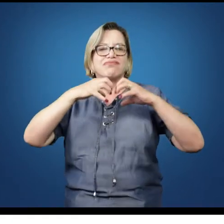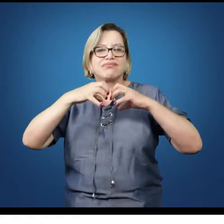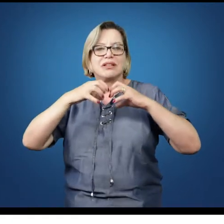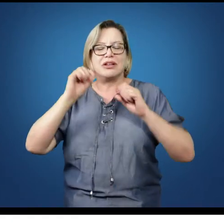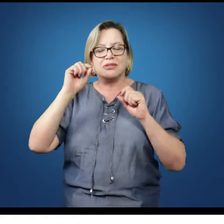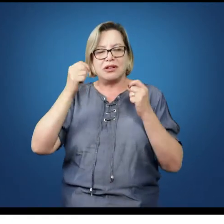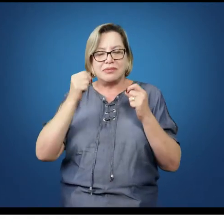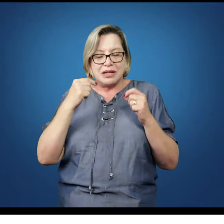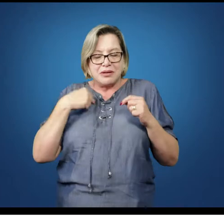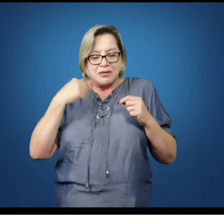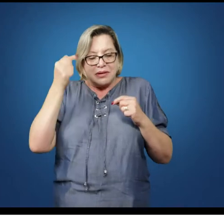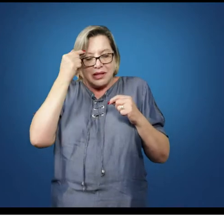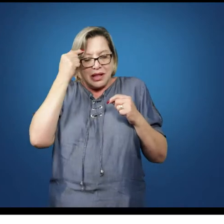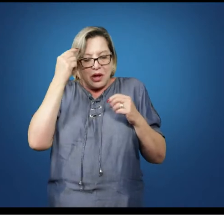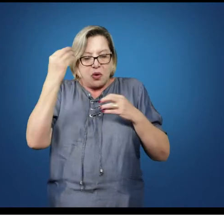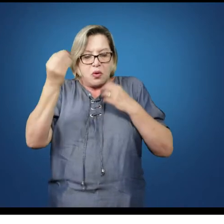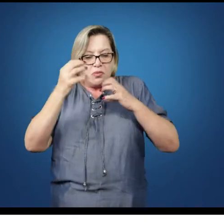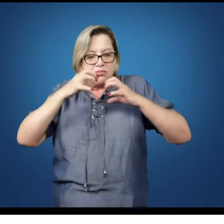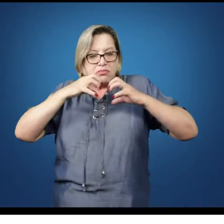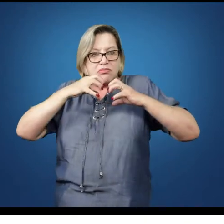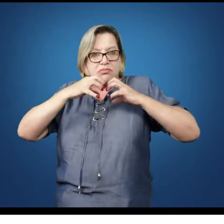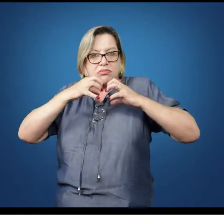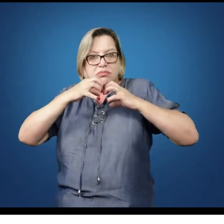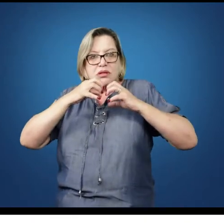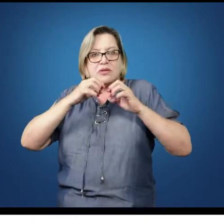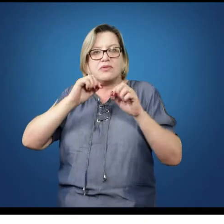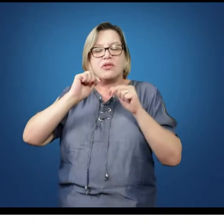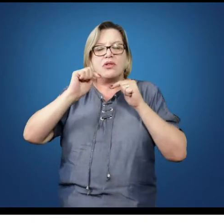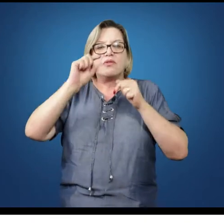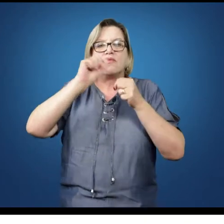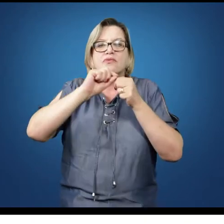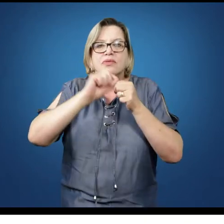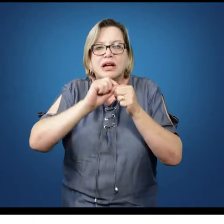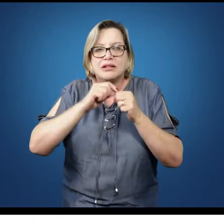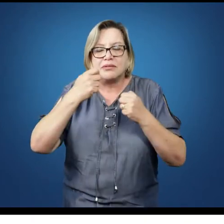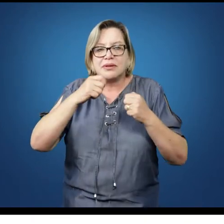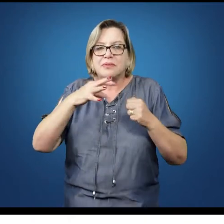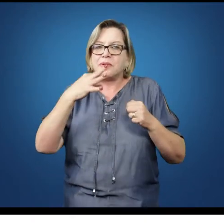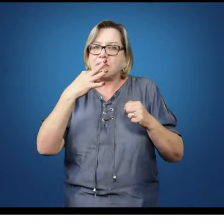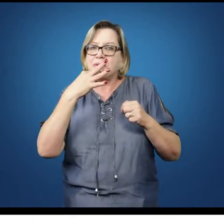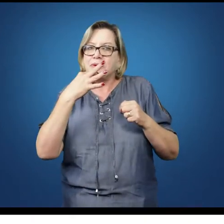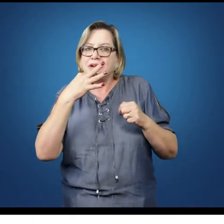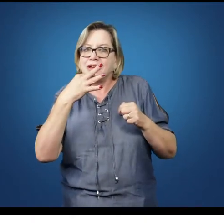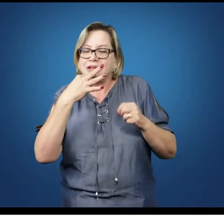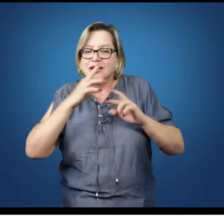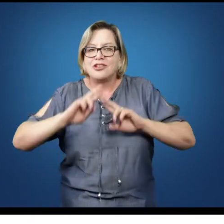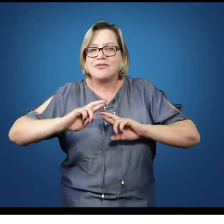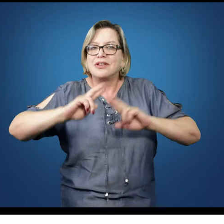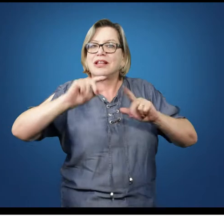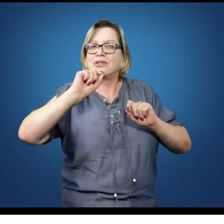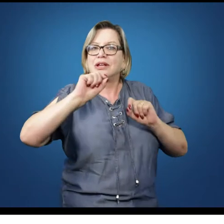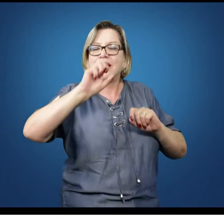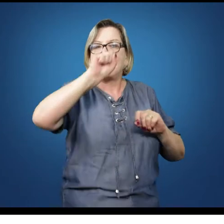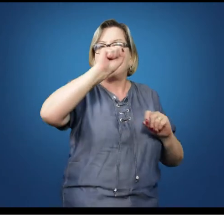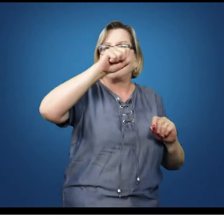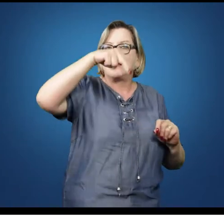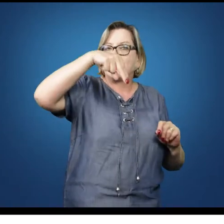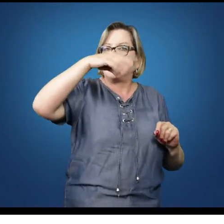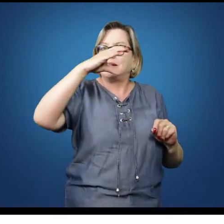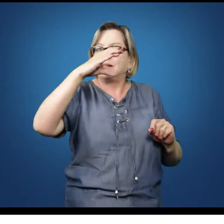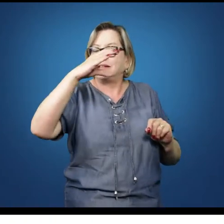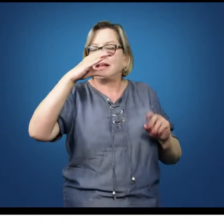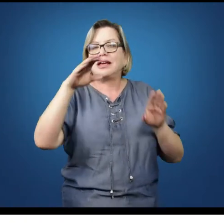estrutura e a função do sistema nervoso. Conhecer as diferenças entre o sistema nervoso central e o sistema nervoso